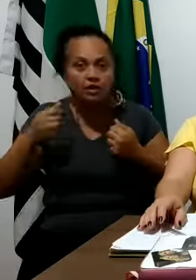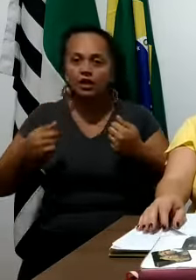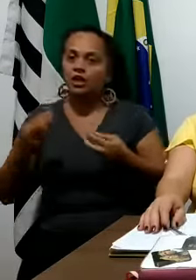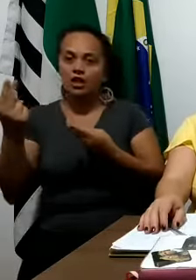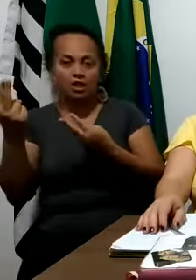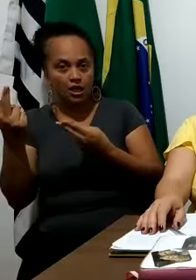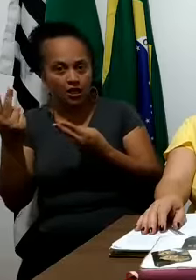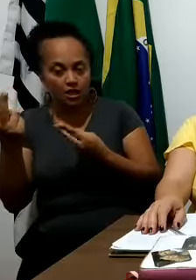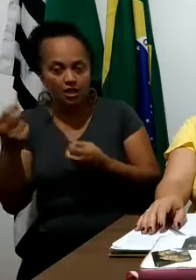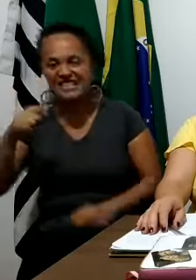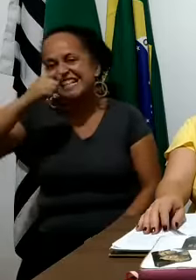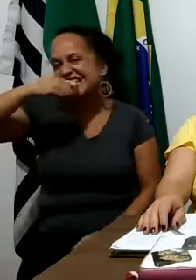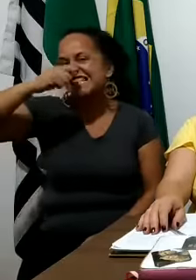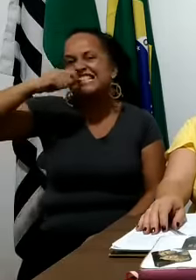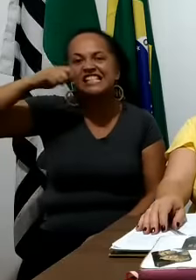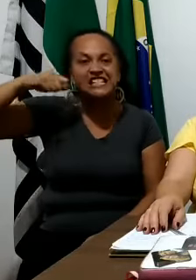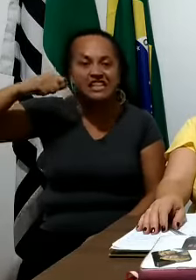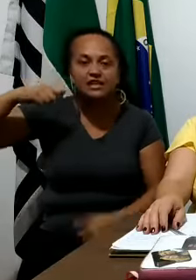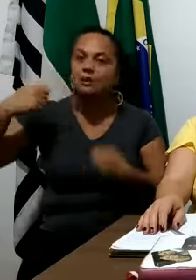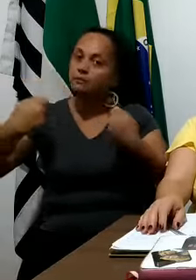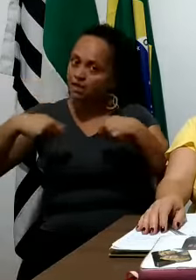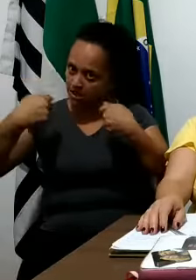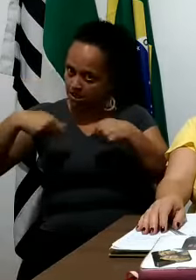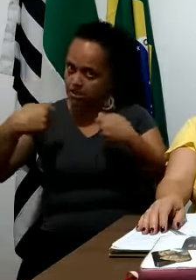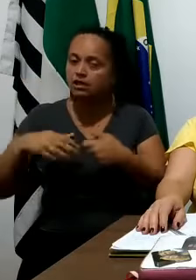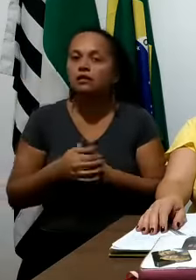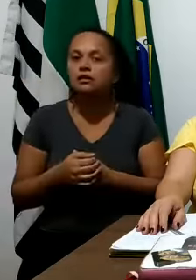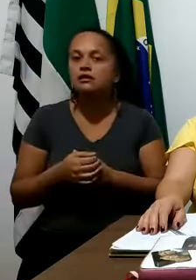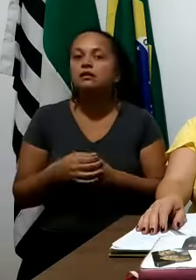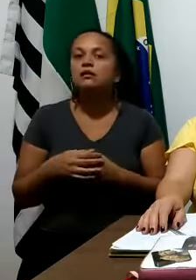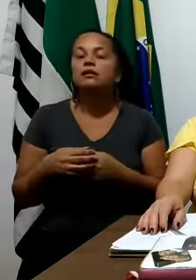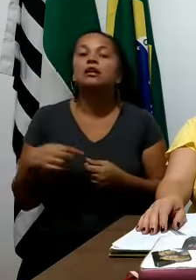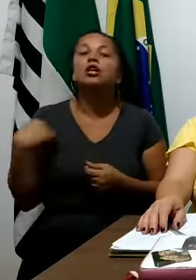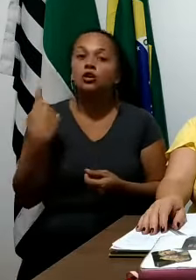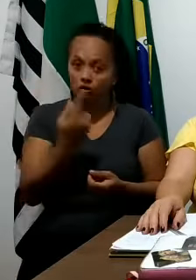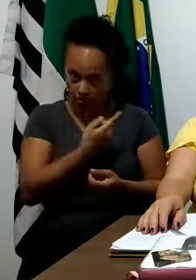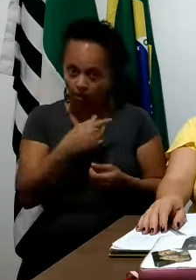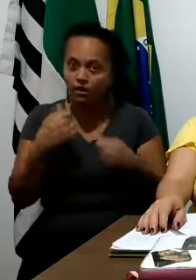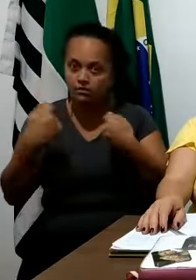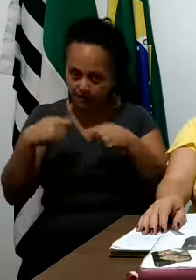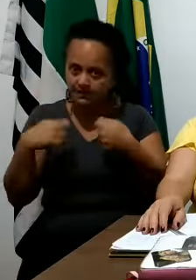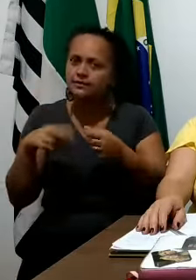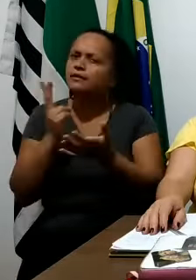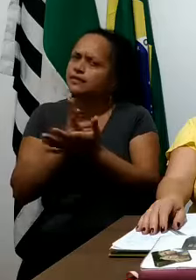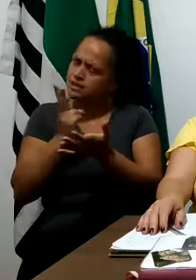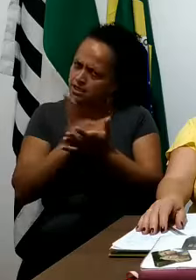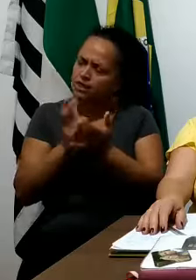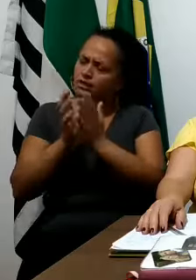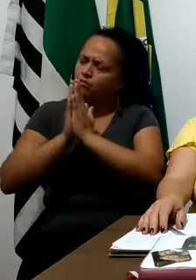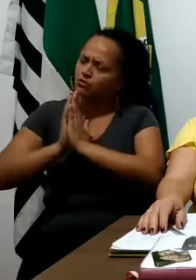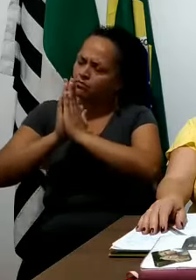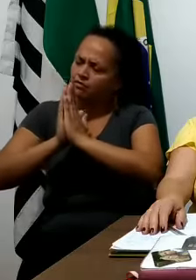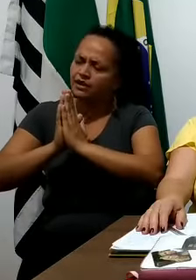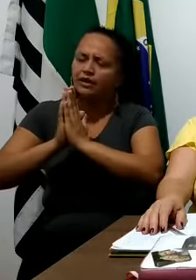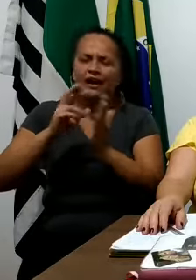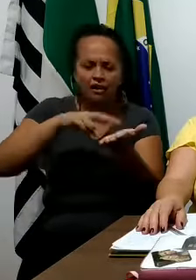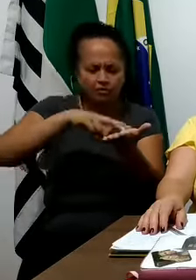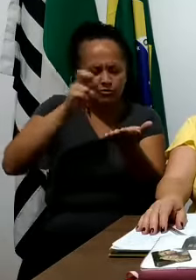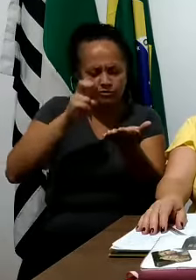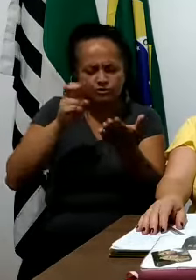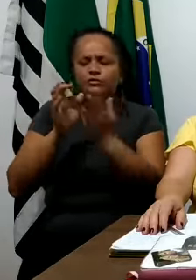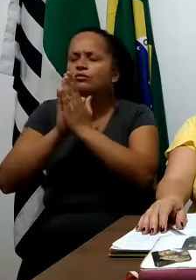mas acontece que a gente tem que ter o hábito de estar buscando o Senhor no período da manhã, no horário que a gente acorda,